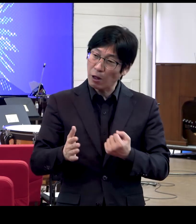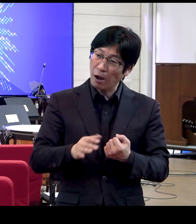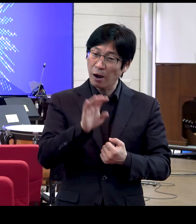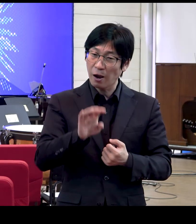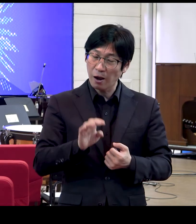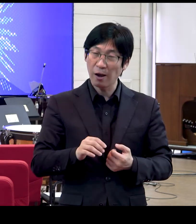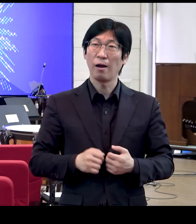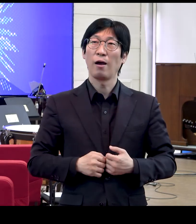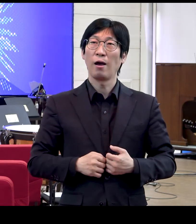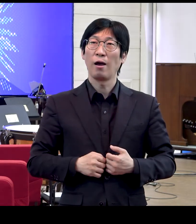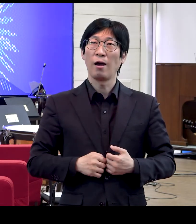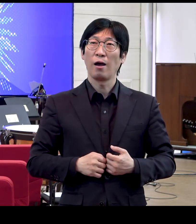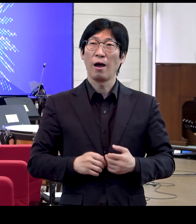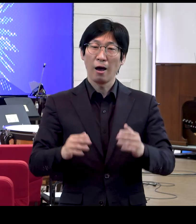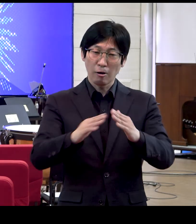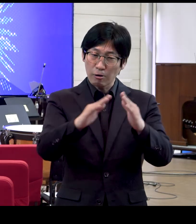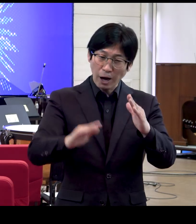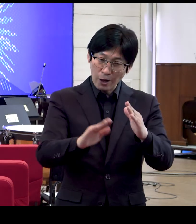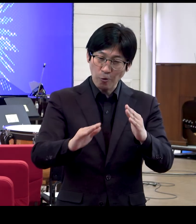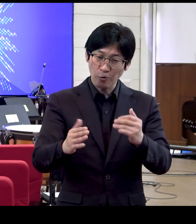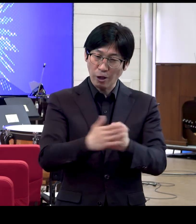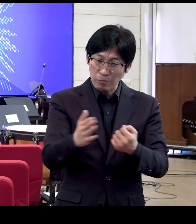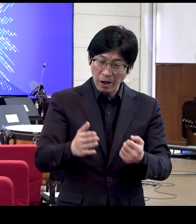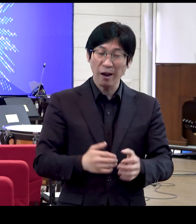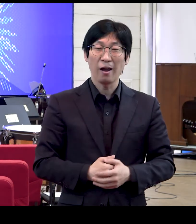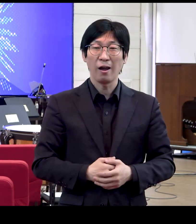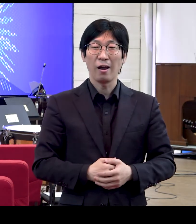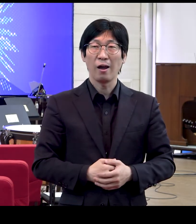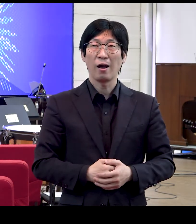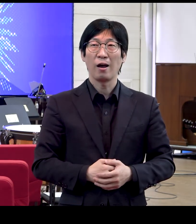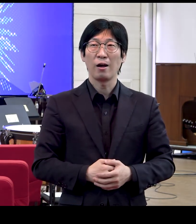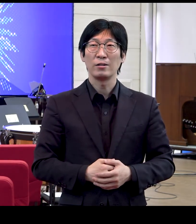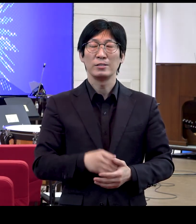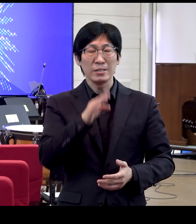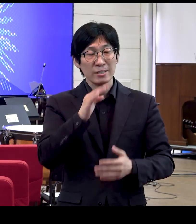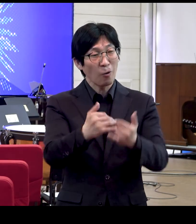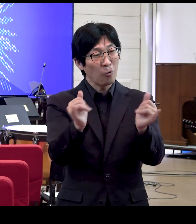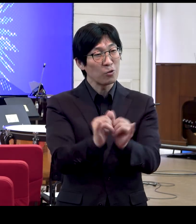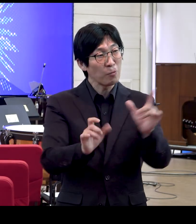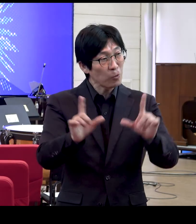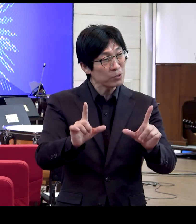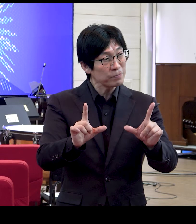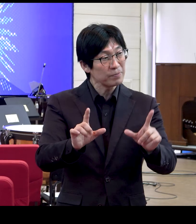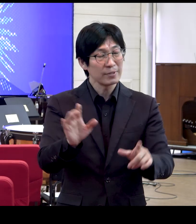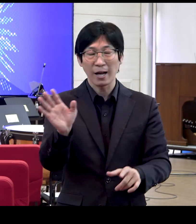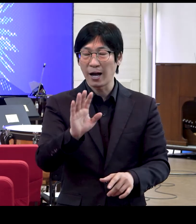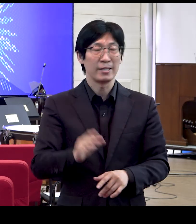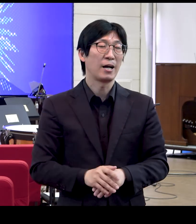너 때문에. 이건 가족이 아니죠. 이건 하나님의 공동체가 아니죠.